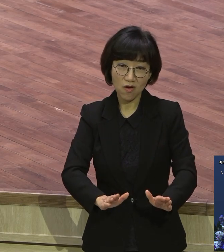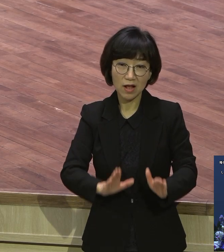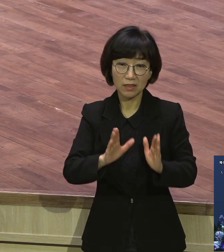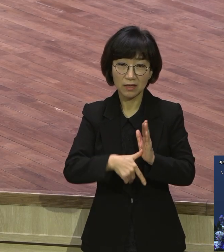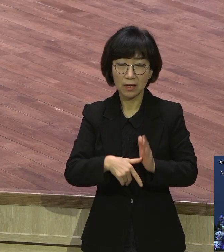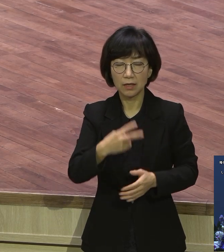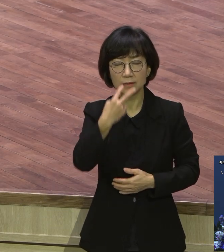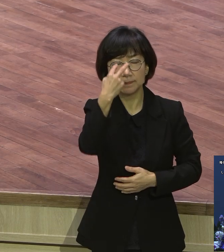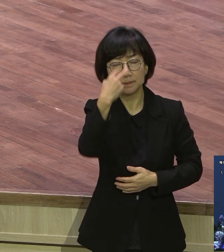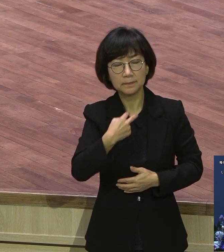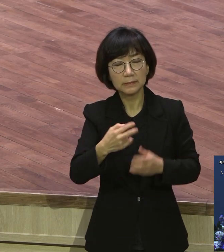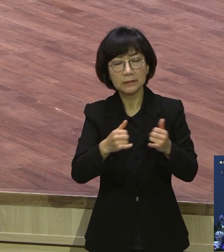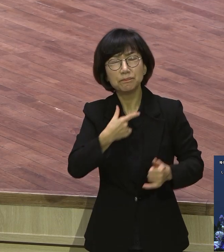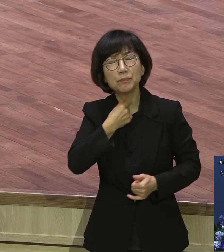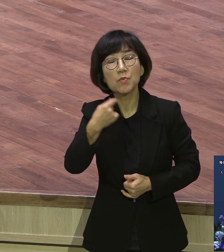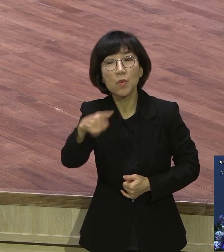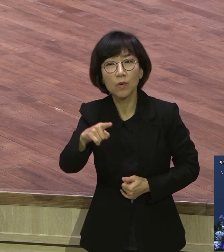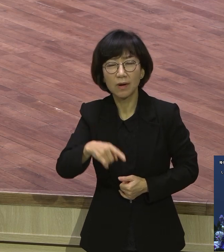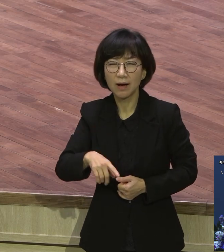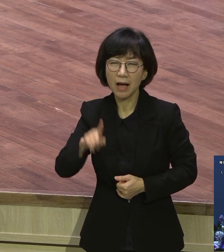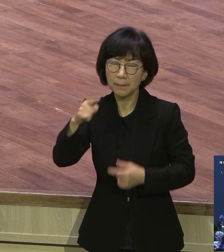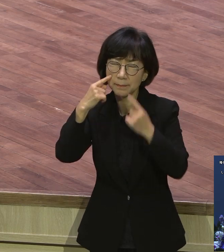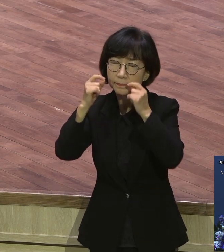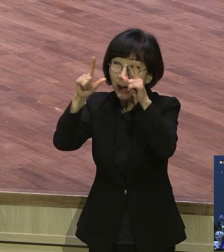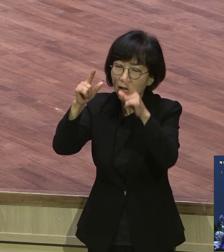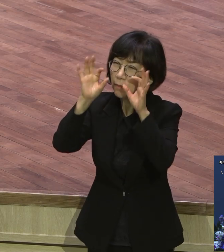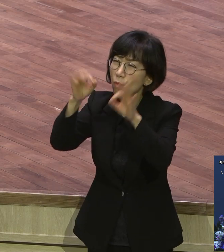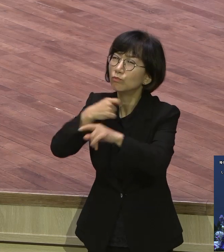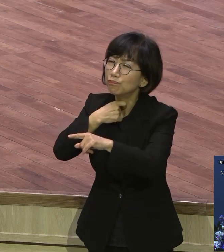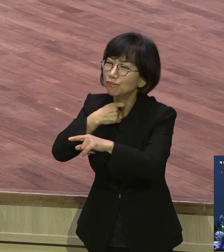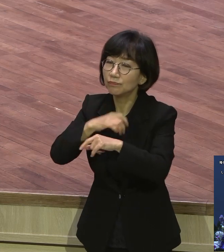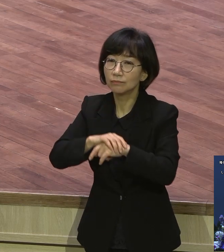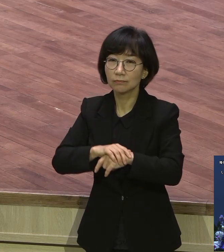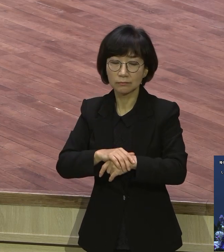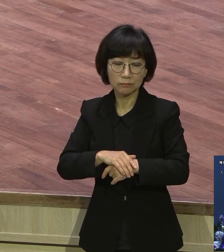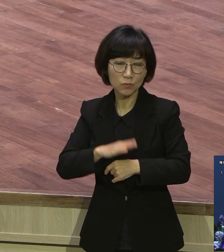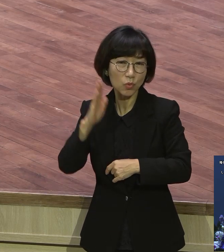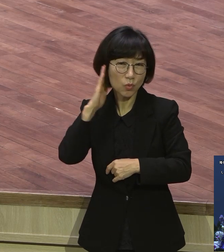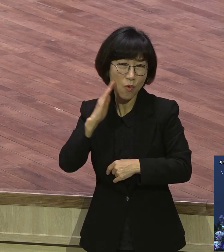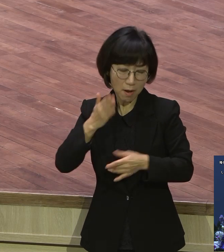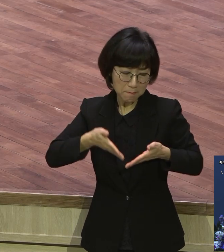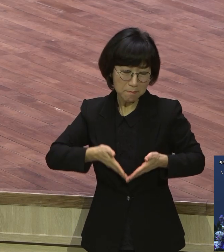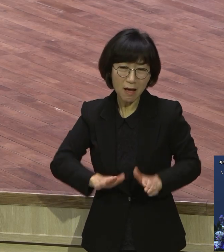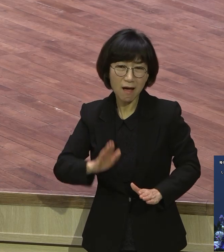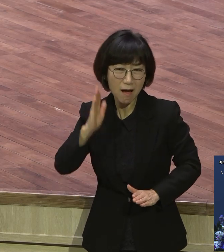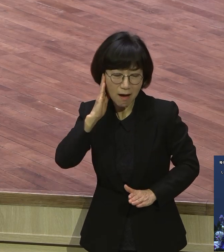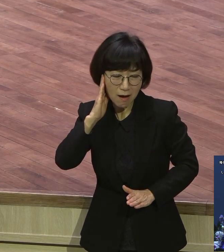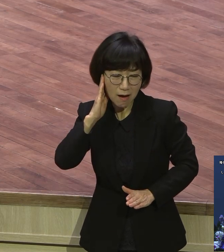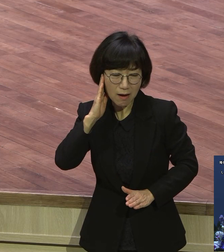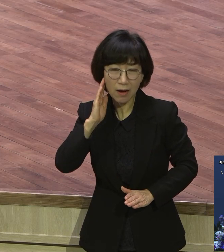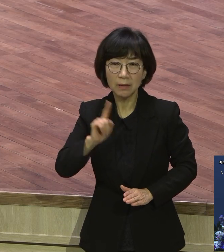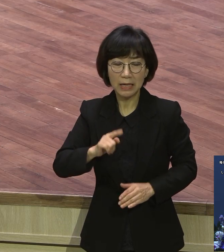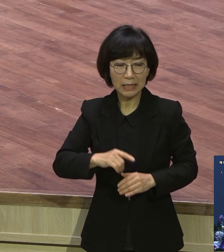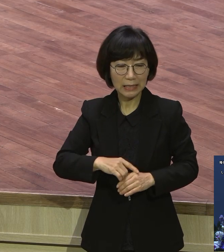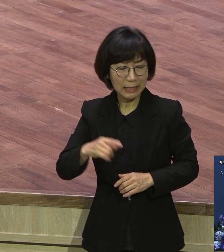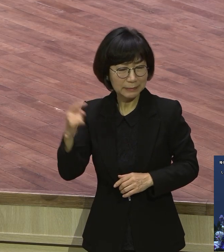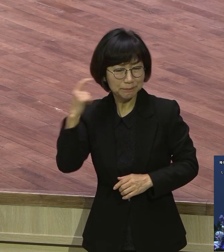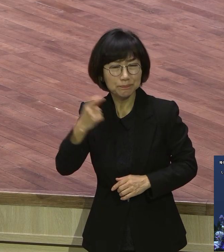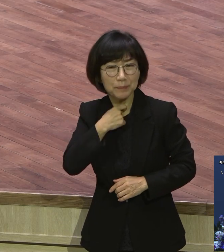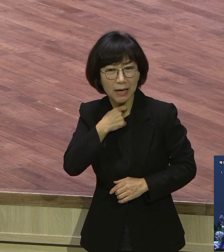번만 보았으면 한 번만 들었으면 단 3일만이라도 그렇게 살았으면